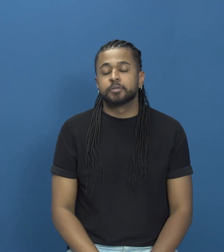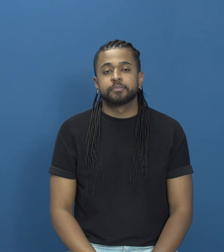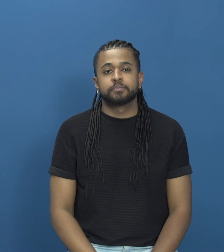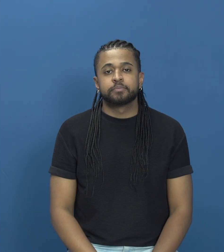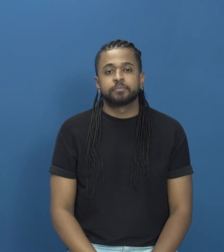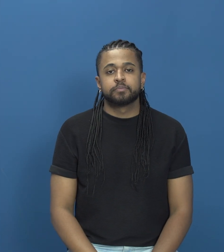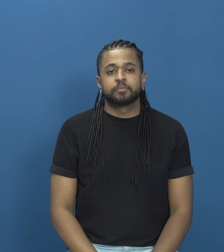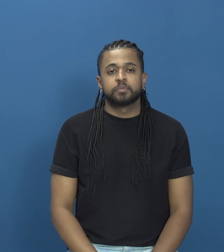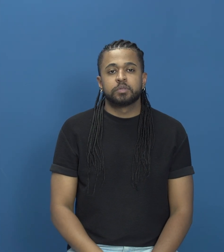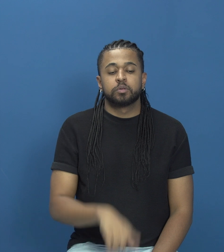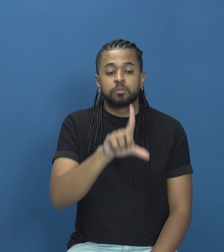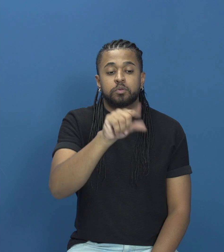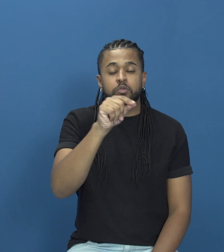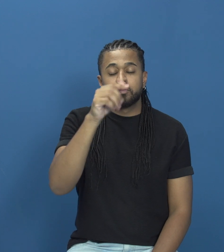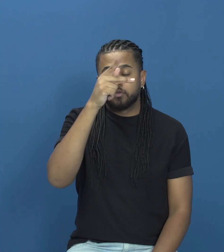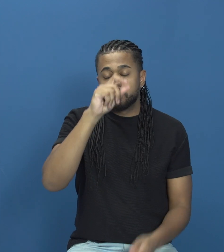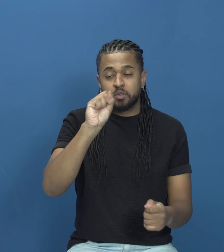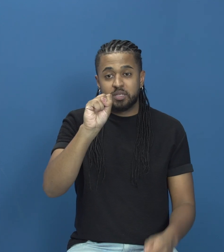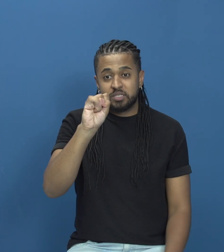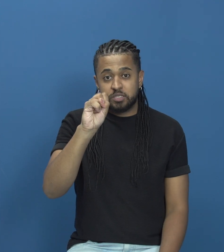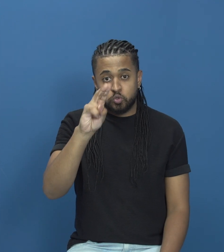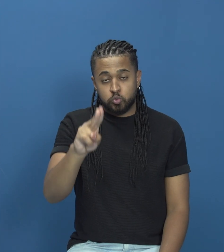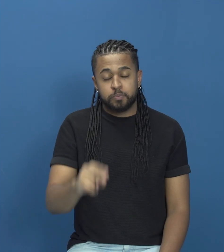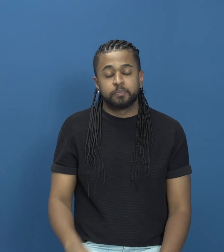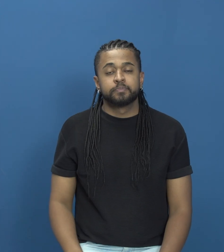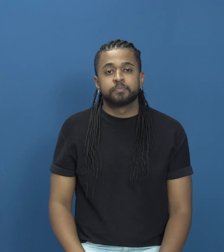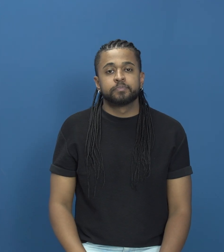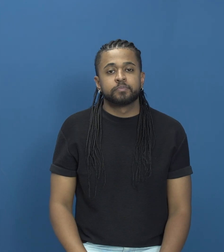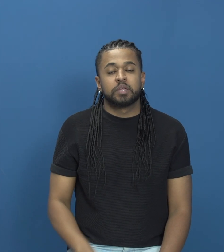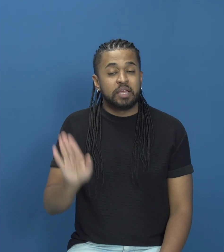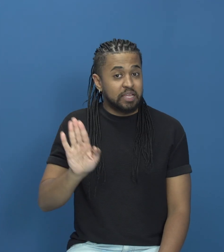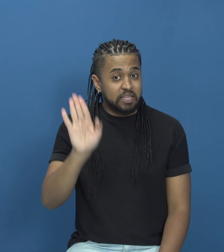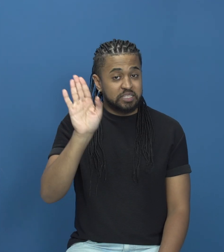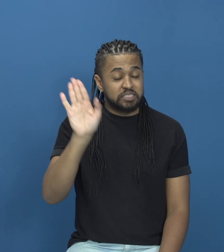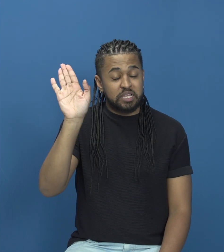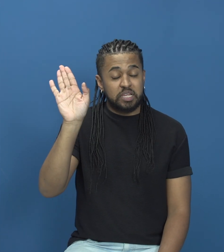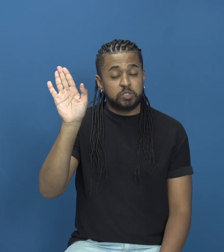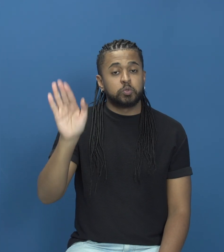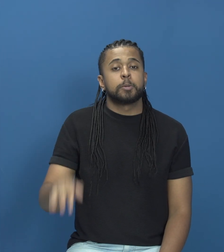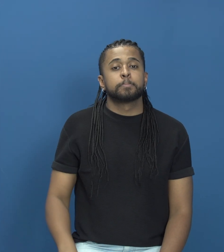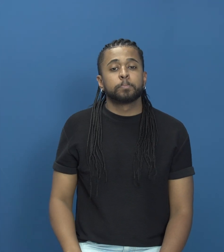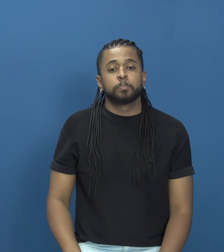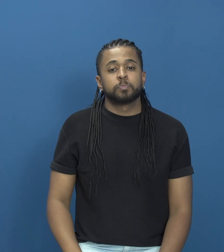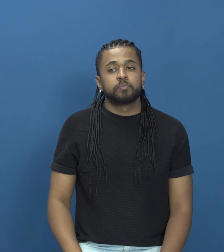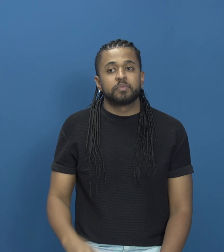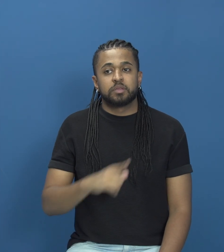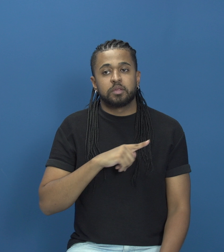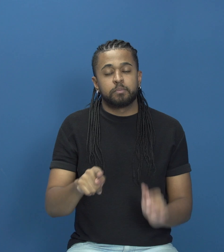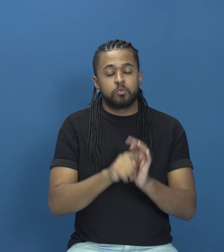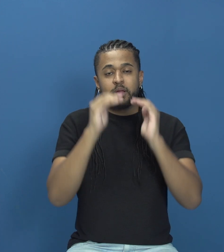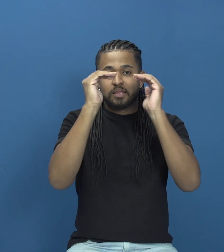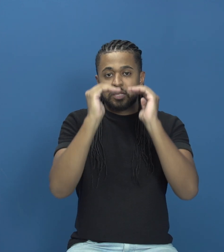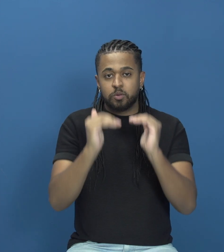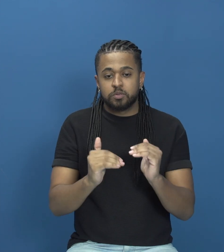parênteses, opção feita na plataforma SISU, fecha parênteses, o candidato a candidata que se enquadre nas